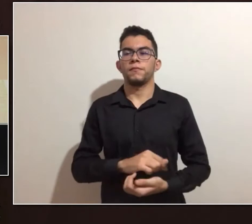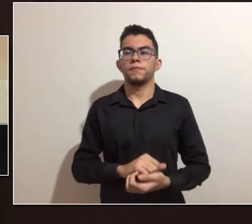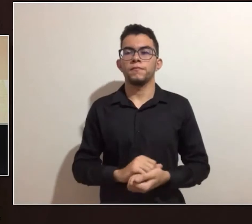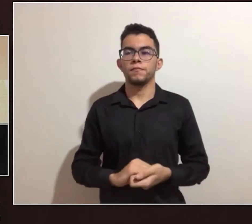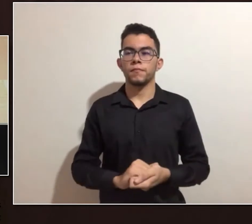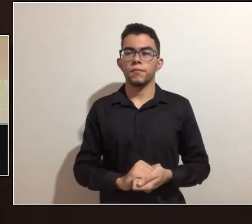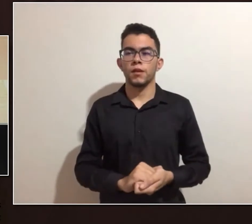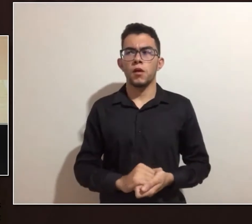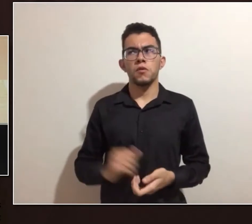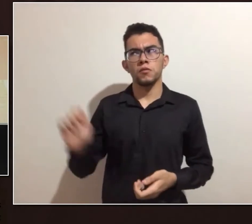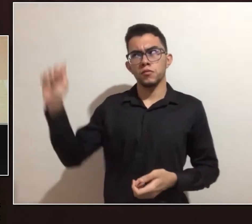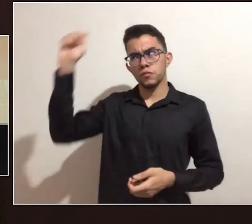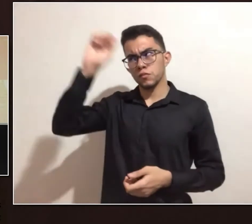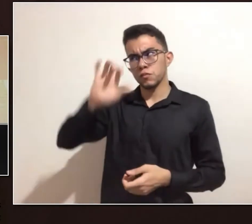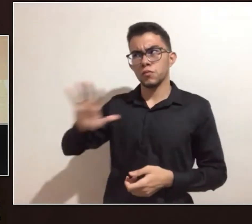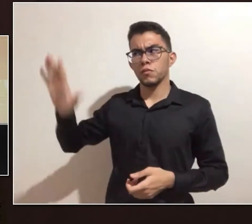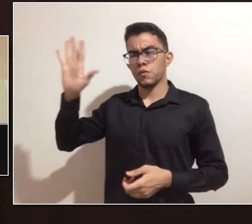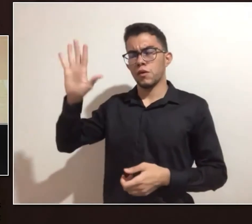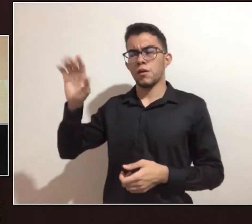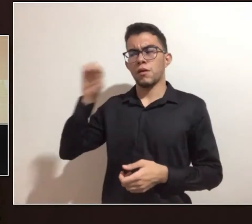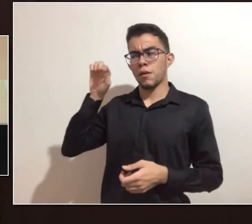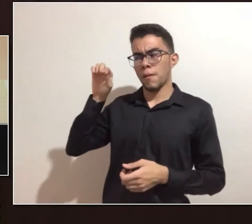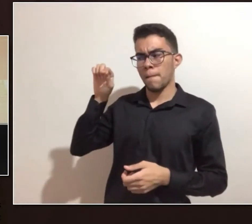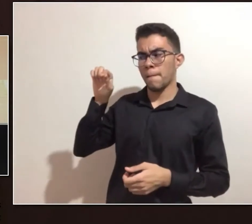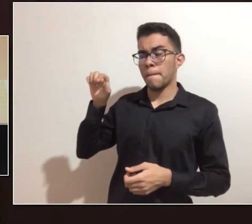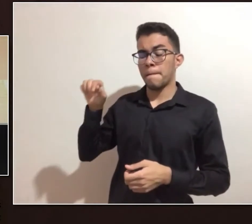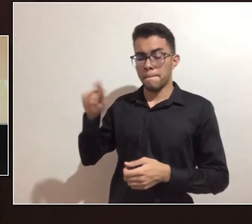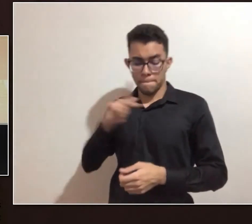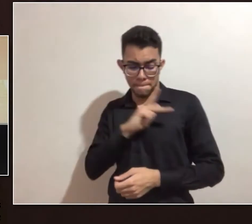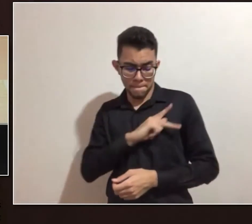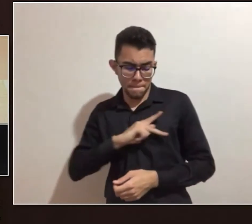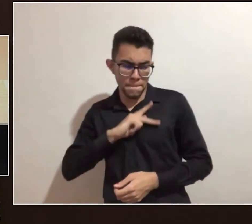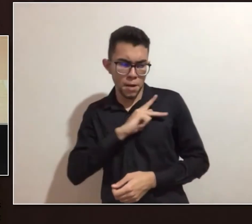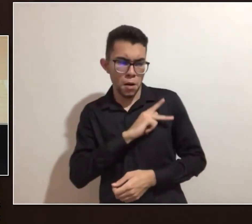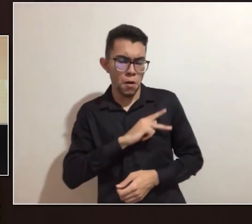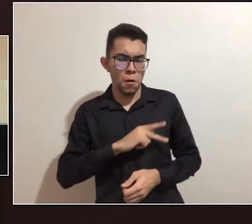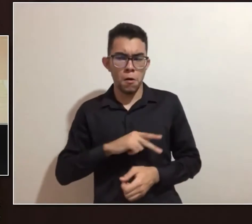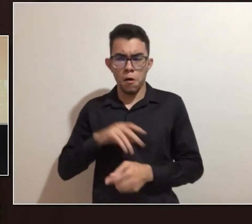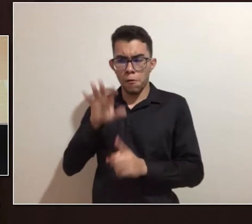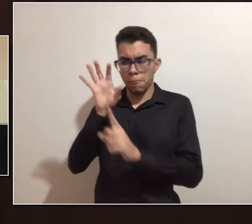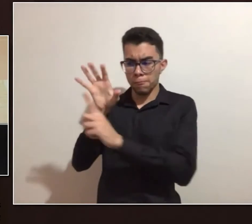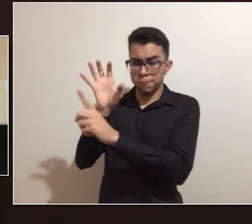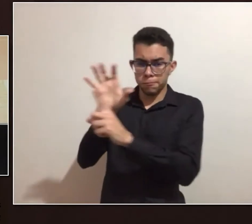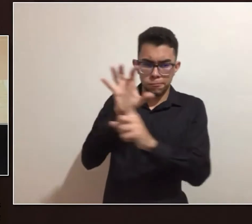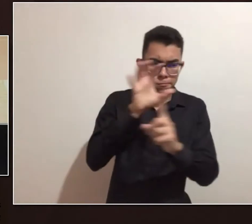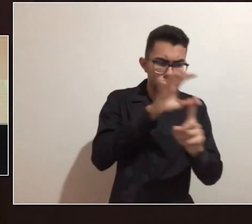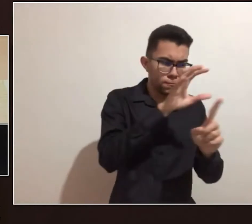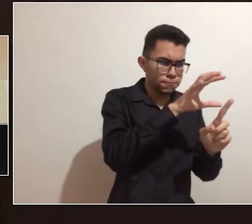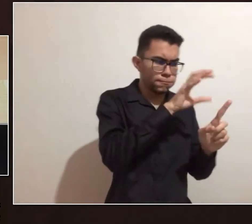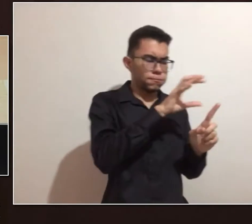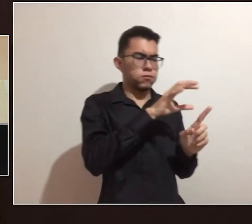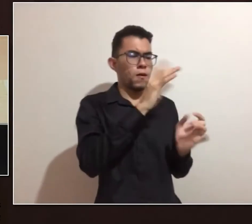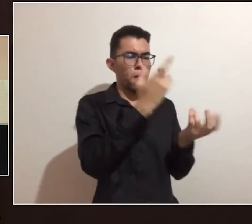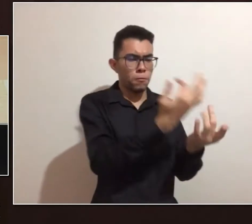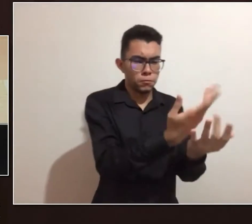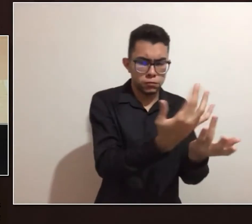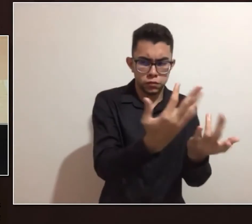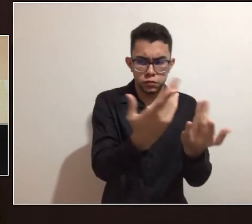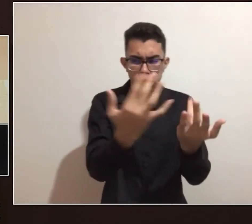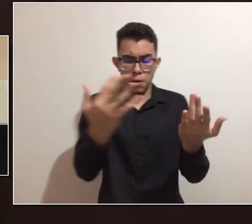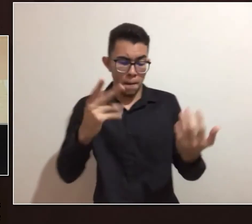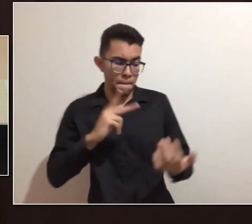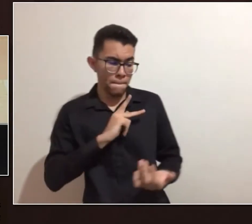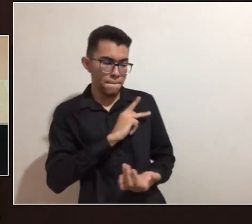Ásia, este Paulo tem persuadido e desencaminhado muita gente, afirmando